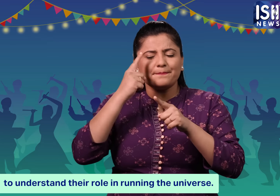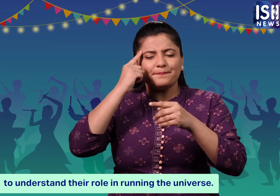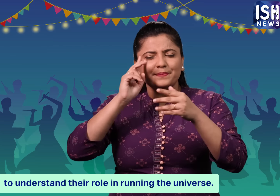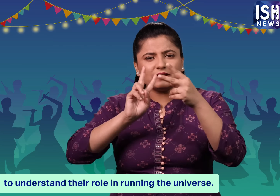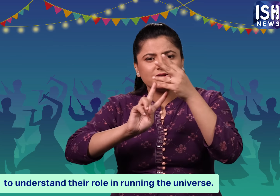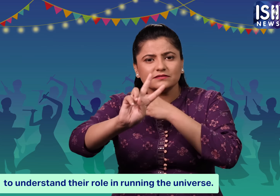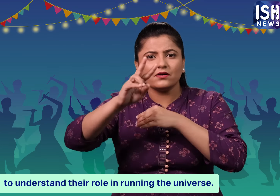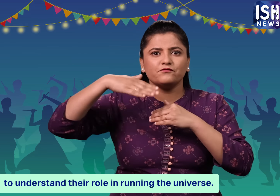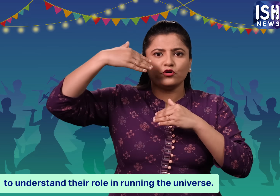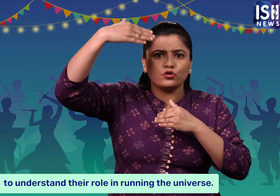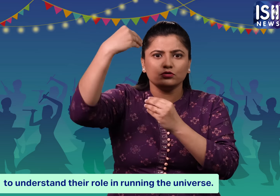रहे।